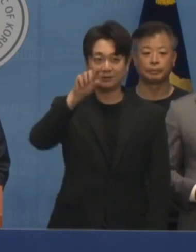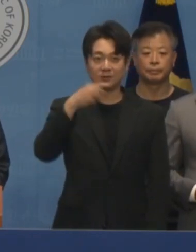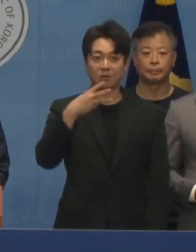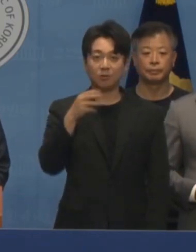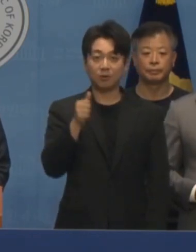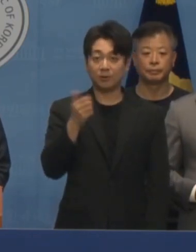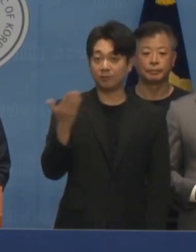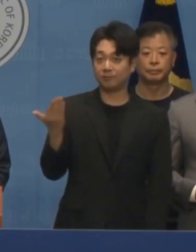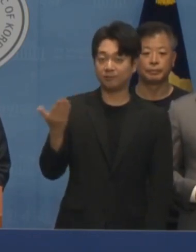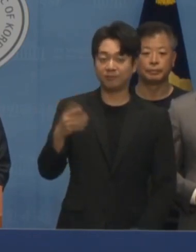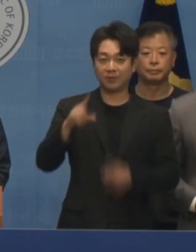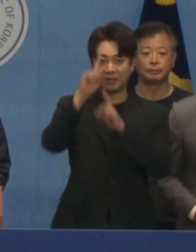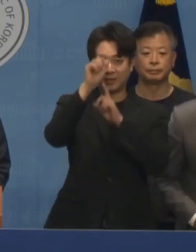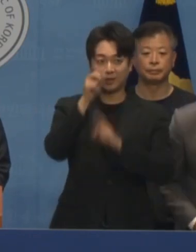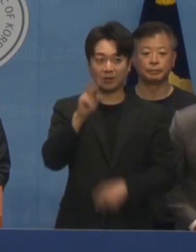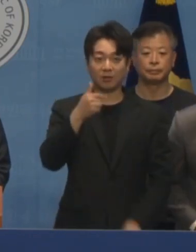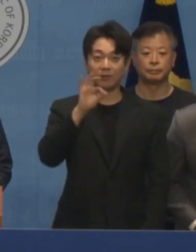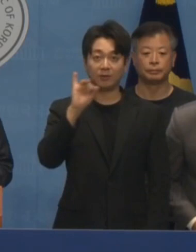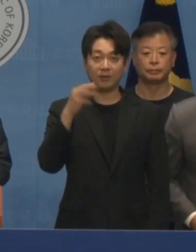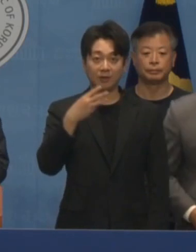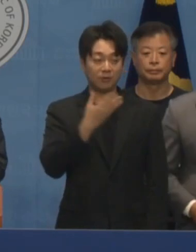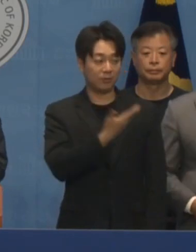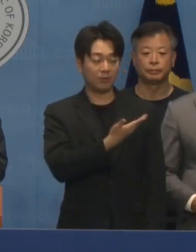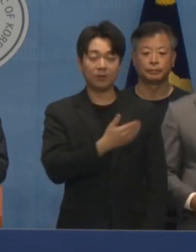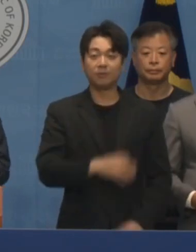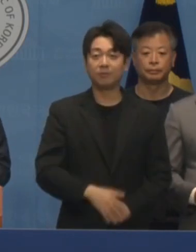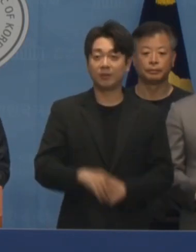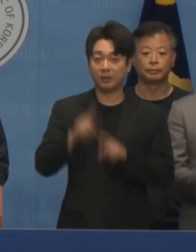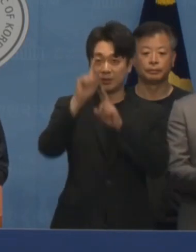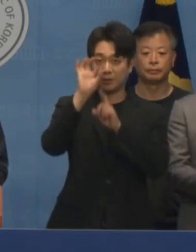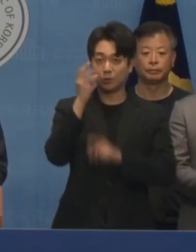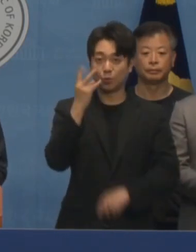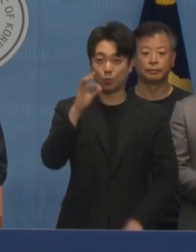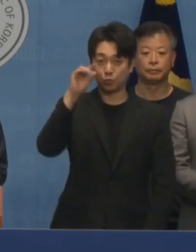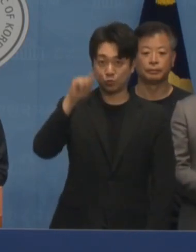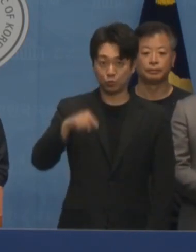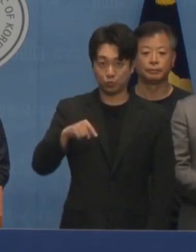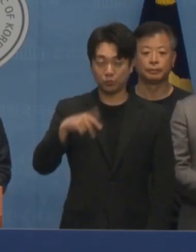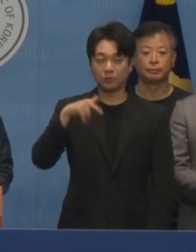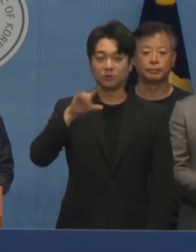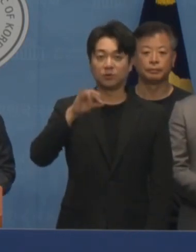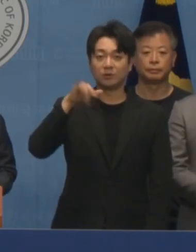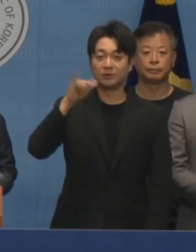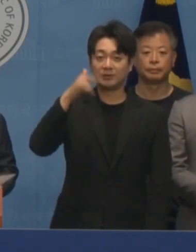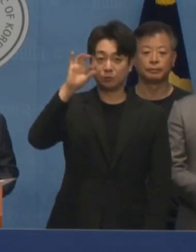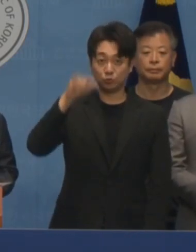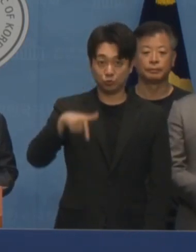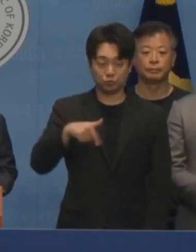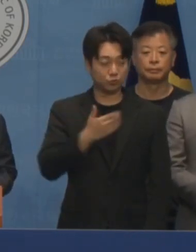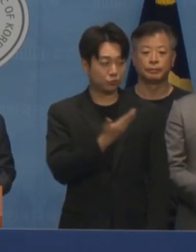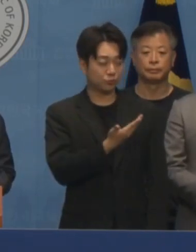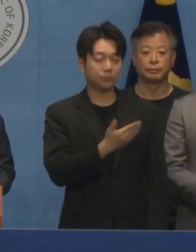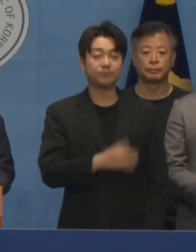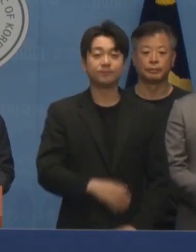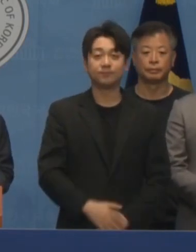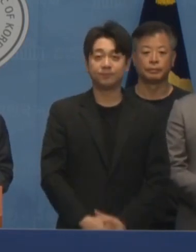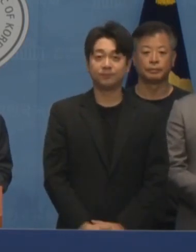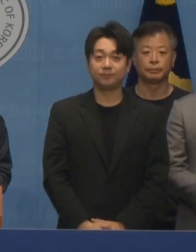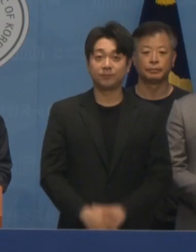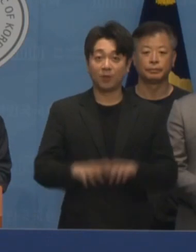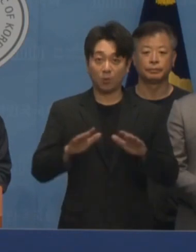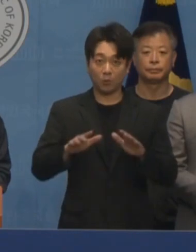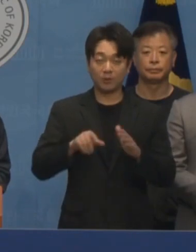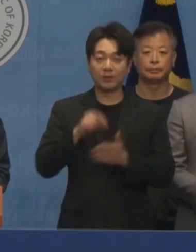참석하셨습니다. 이현희 의원님 참석하셨습니다. 이용우 의원님, 정지둑 의원님 참석하셨습니다. 오늘 기자회견은